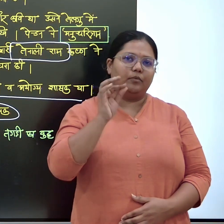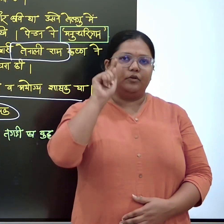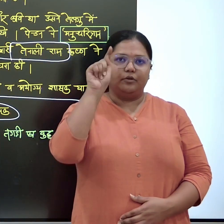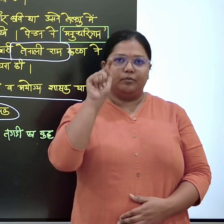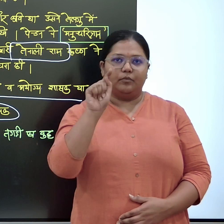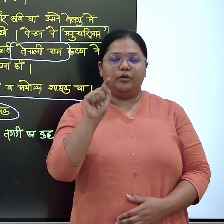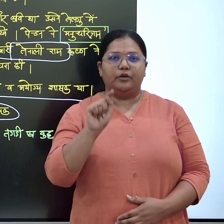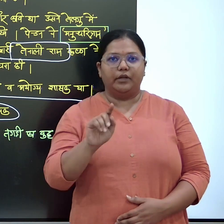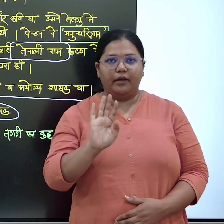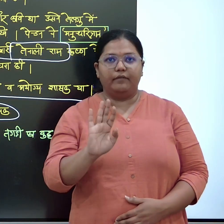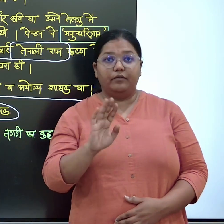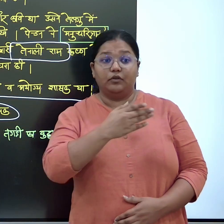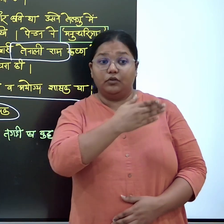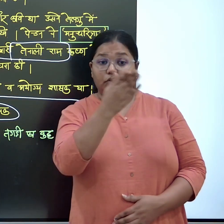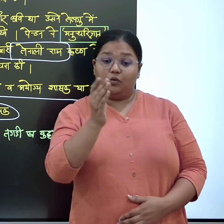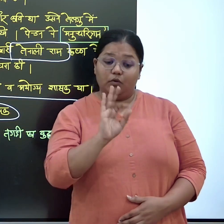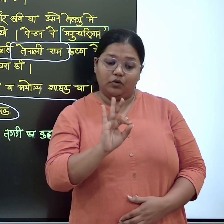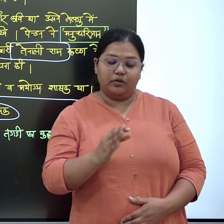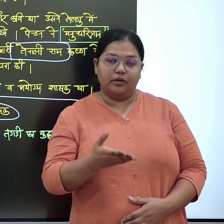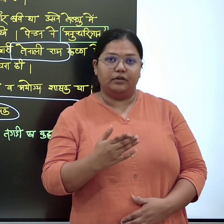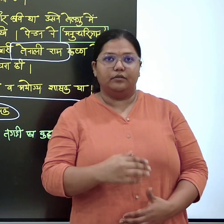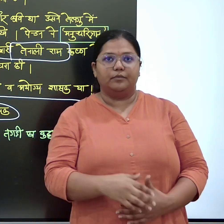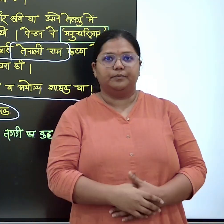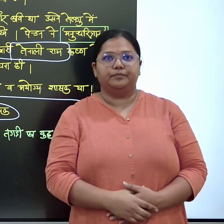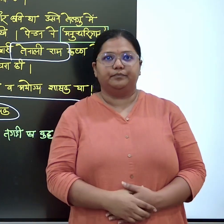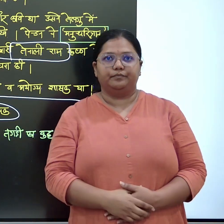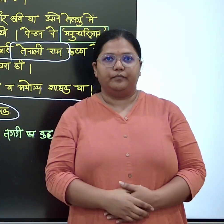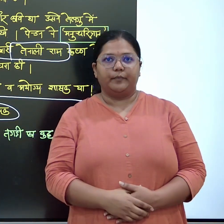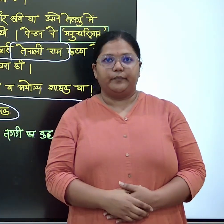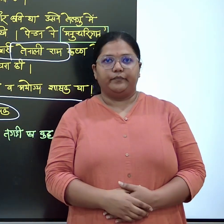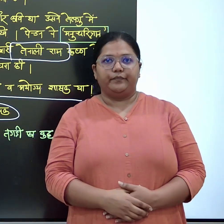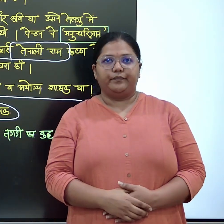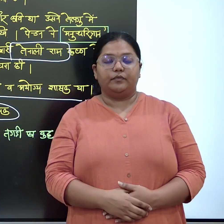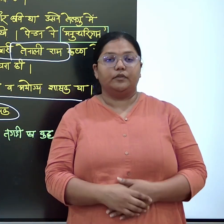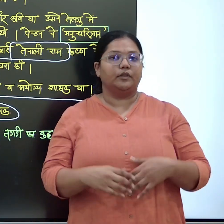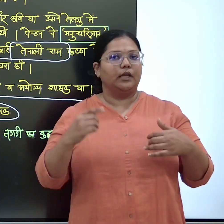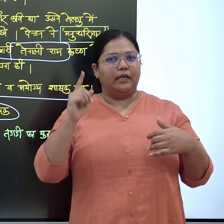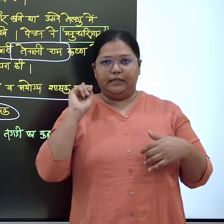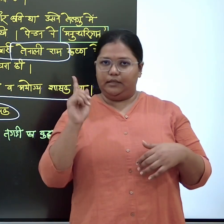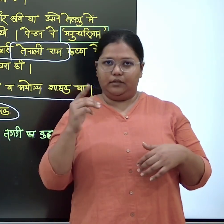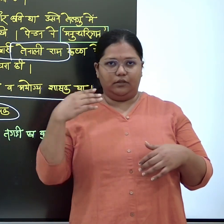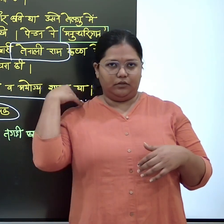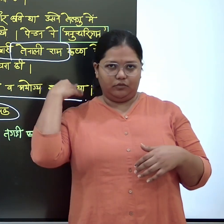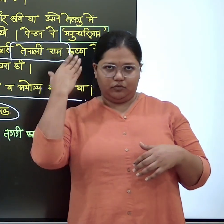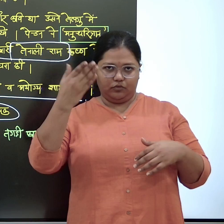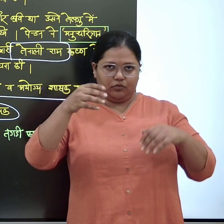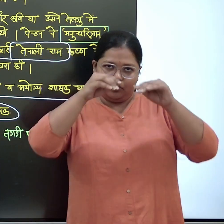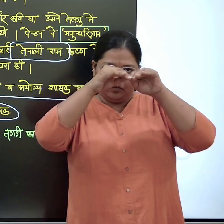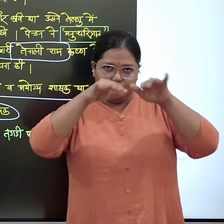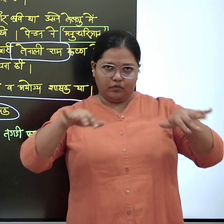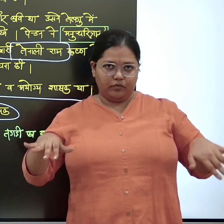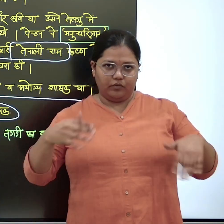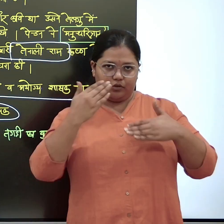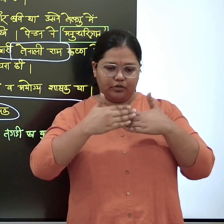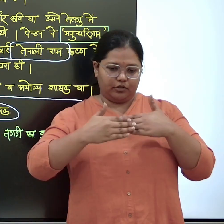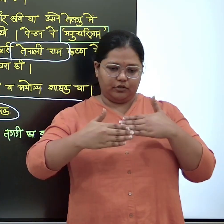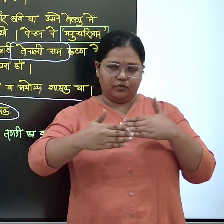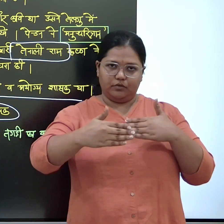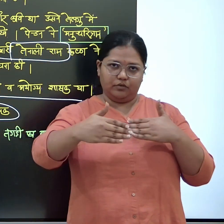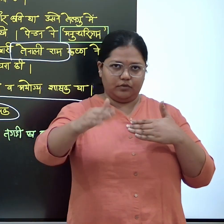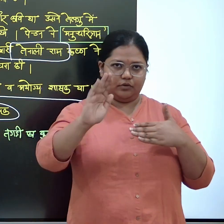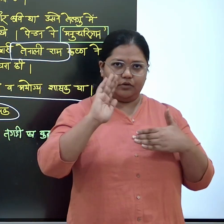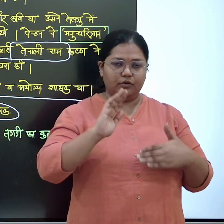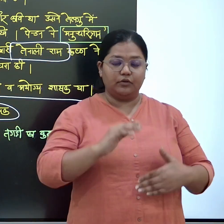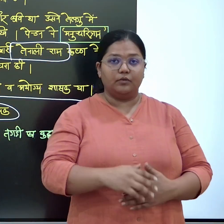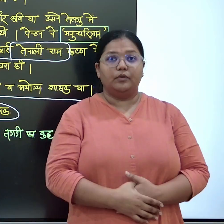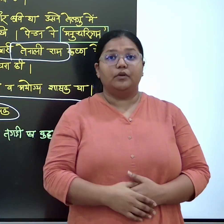जिस तरीके से ये सारा जो वंश चल रहा था, है ना, तो उस तुलुव राजवंश में एक बहुत फेमस युद्ध हुआ